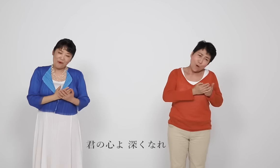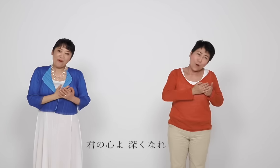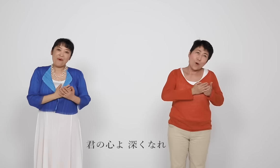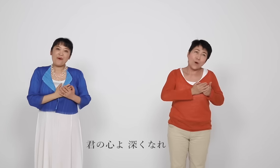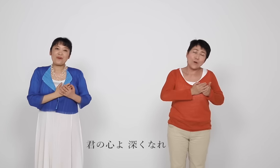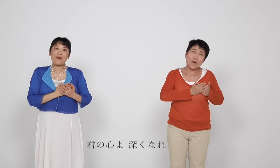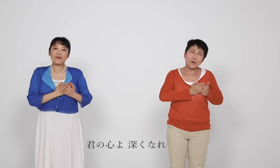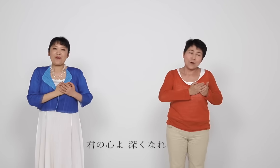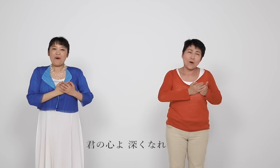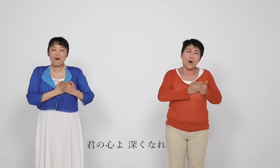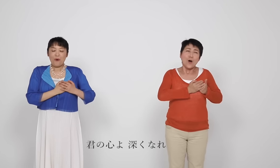心よ